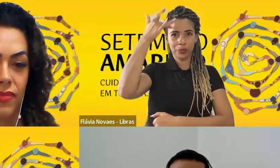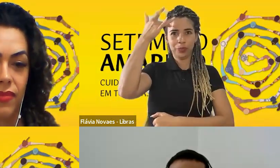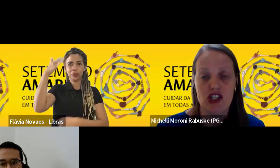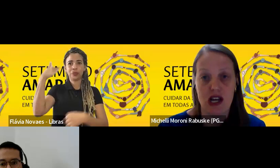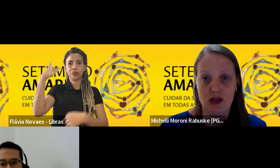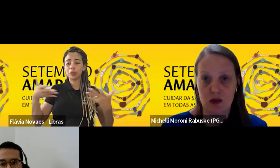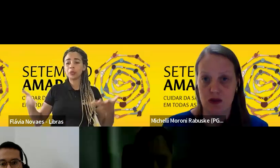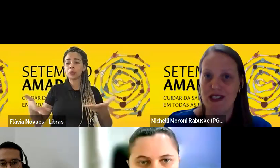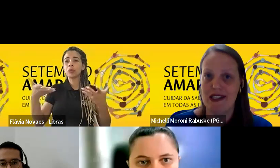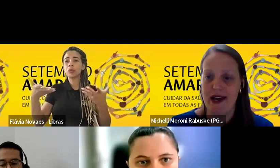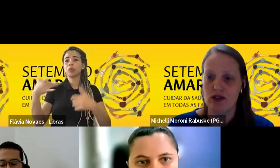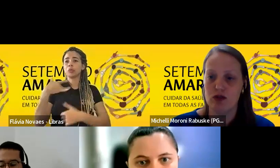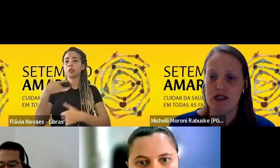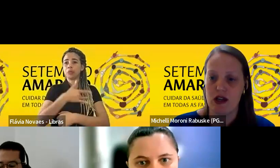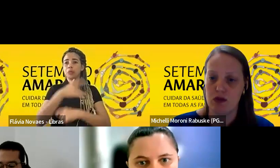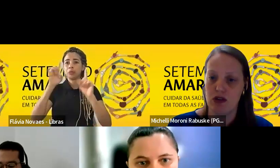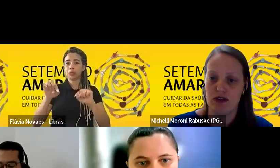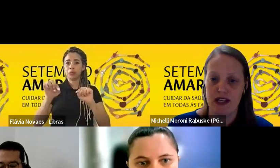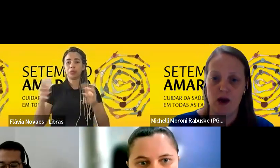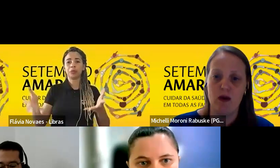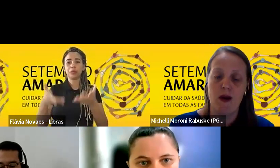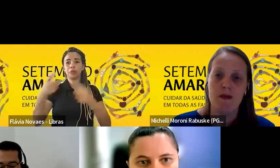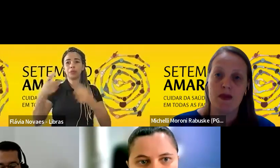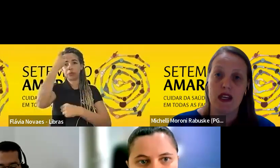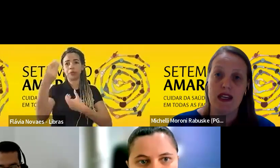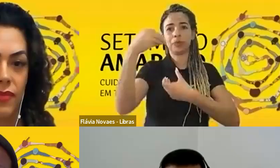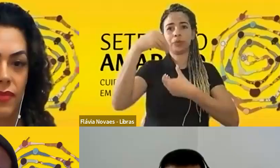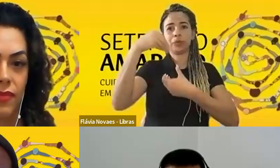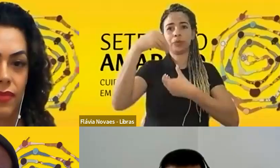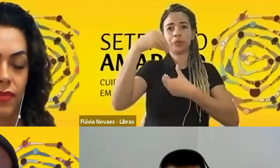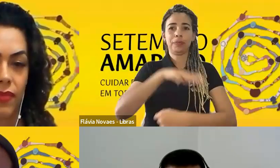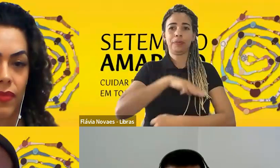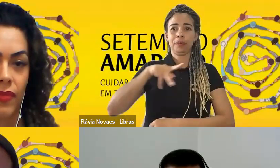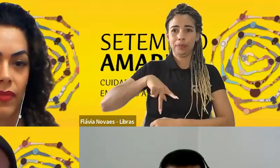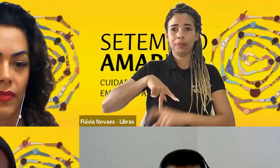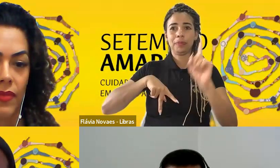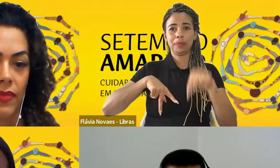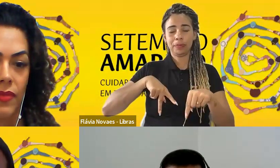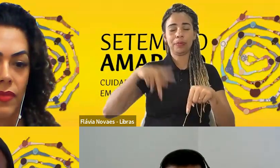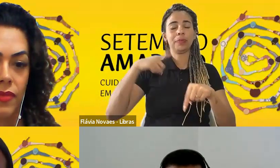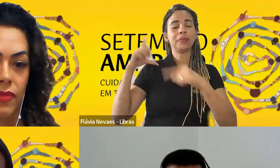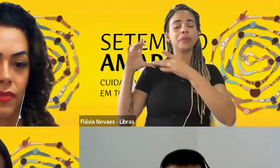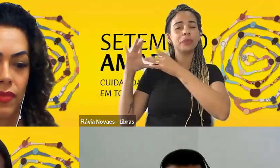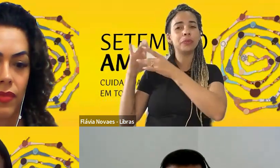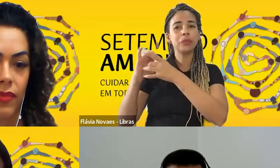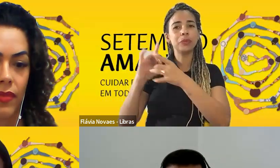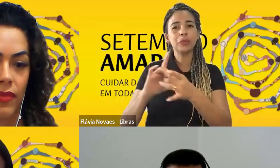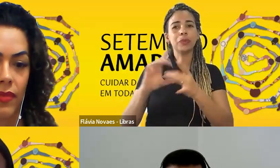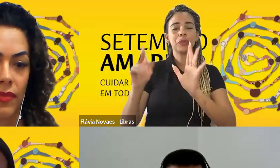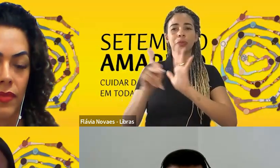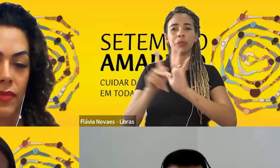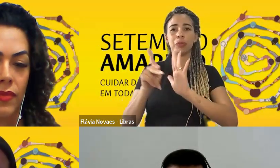saúde mental destinada ao público interno do Ministério Público Federal e ela está contextualizada à campanha Setembro